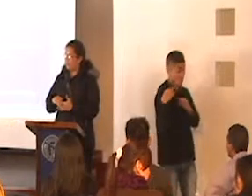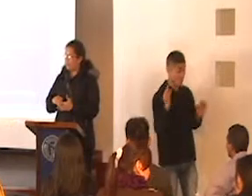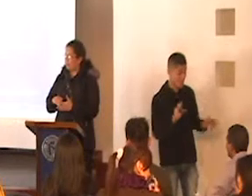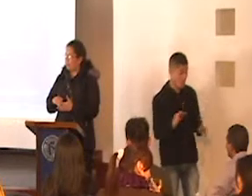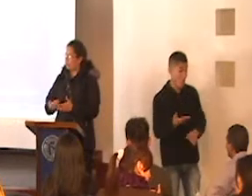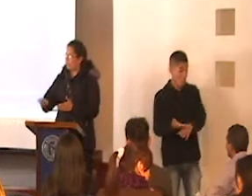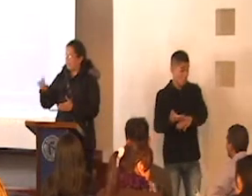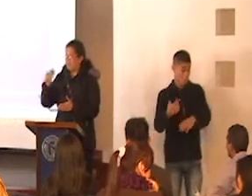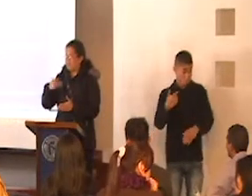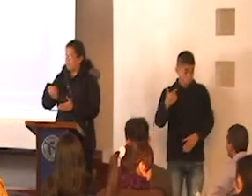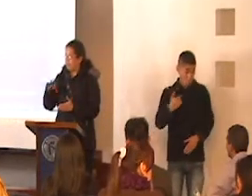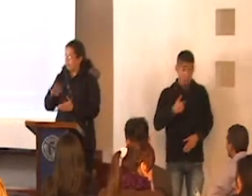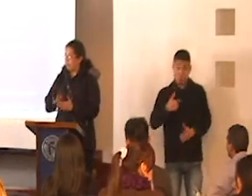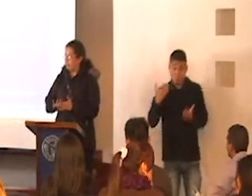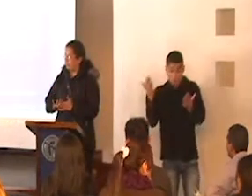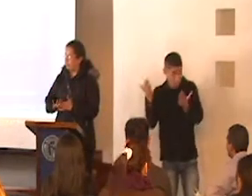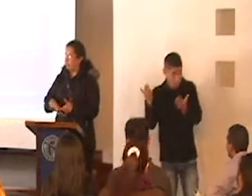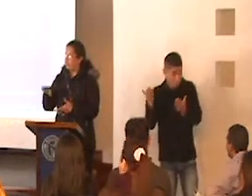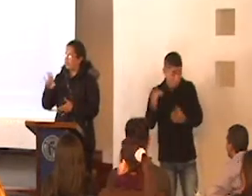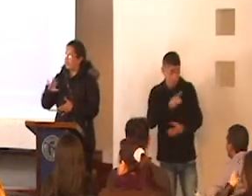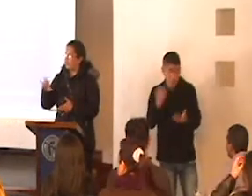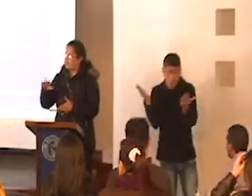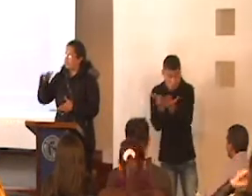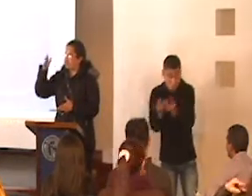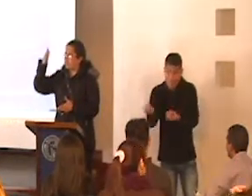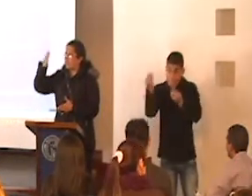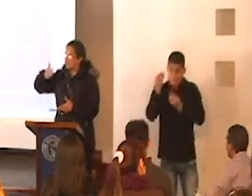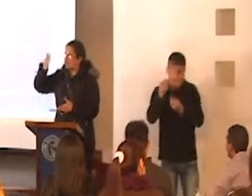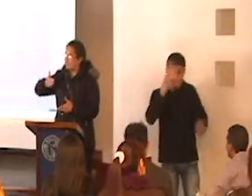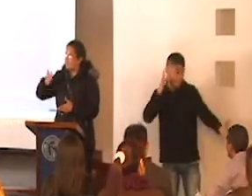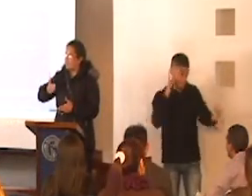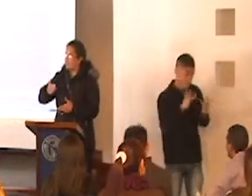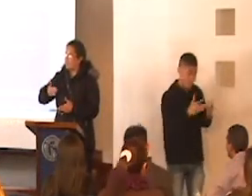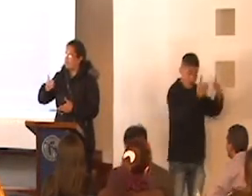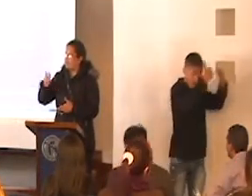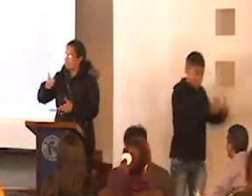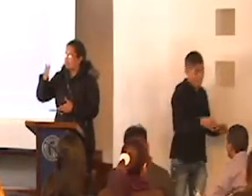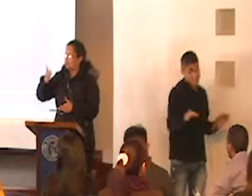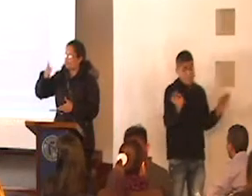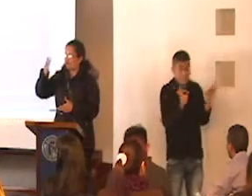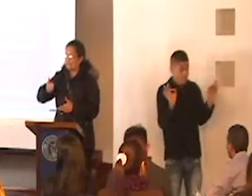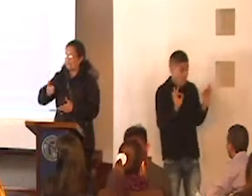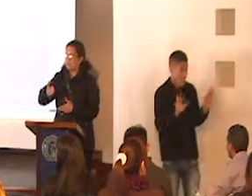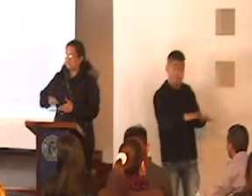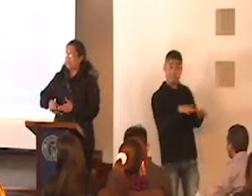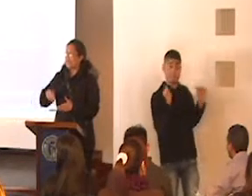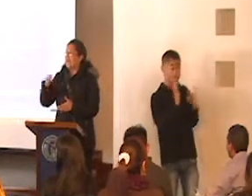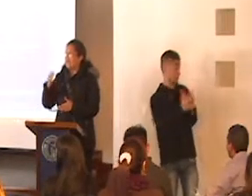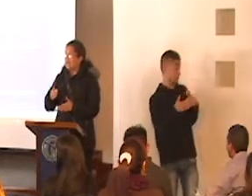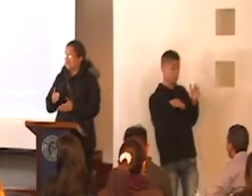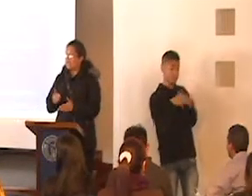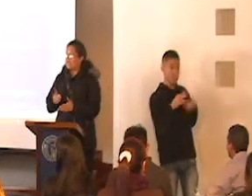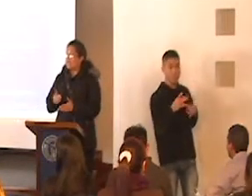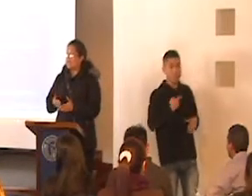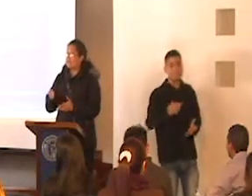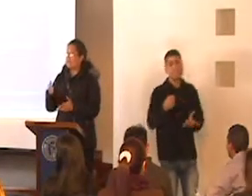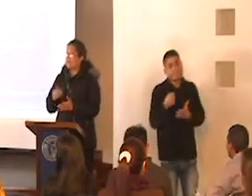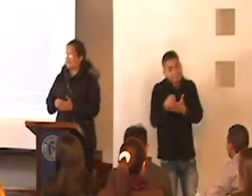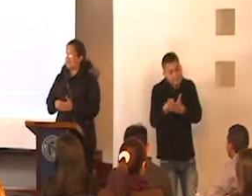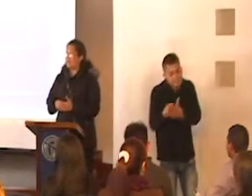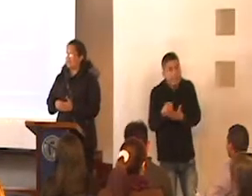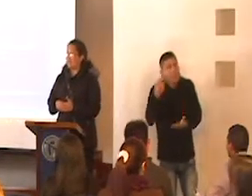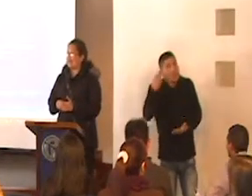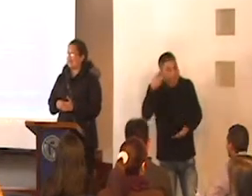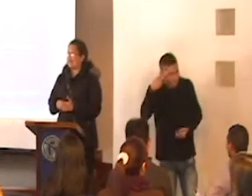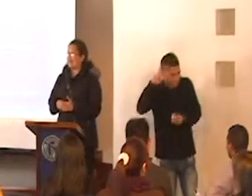no me formé en la universidad para eso, a mí no me enseñaron que había que hacer eso. Entonces como que estamos en esta barrera tratando de romper el esquema. Esa